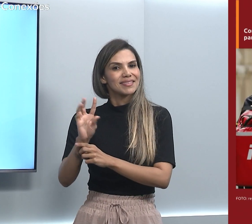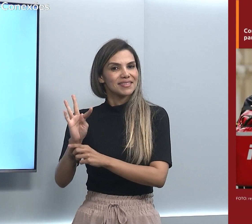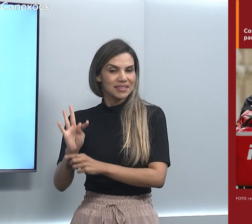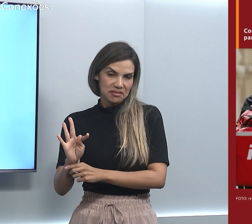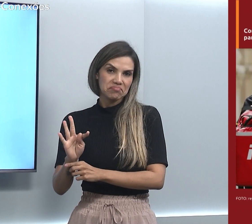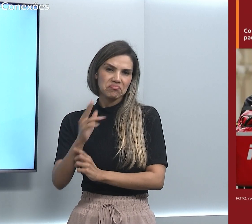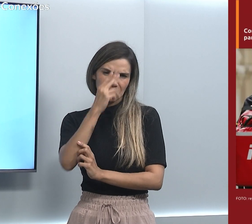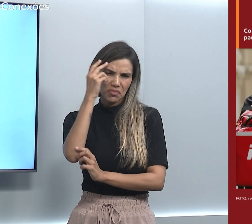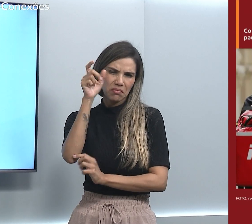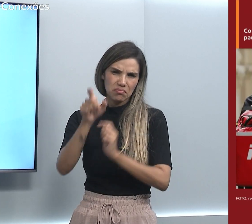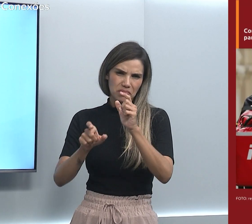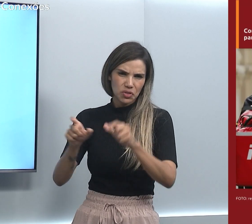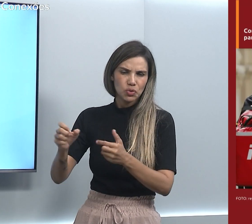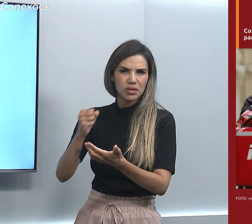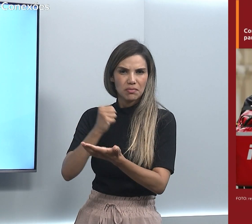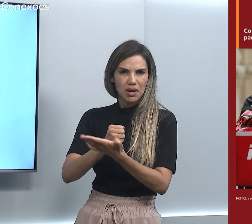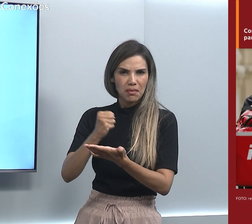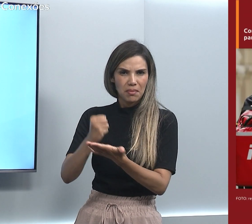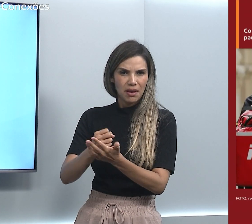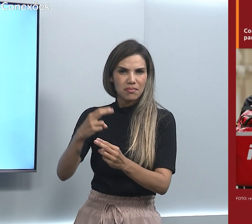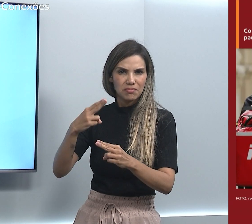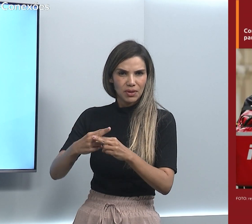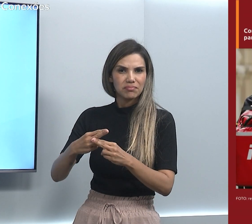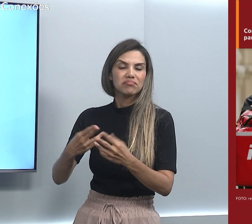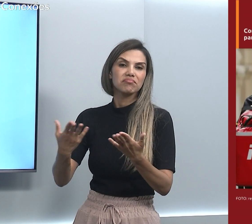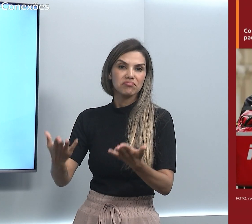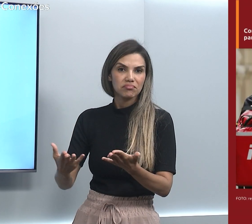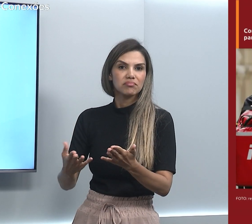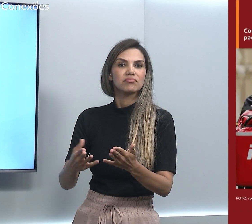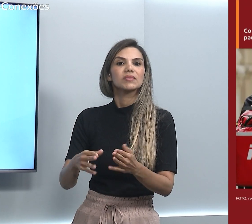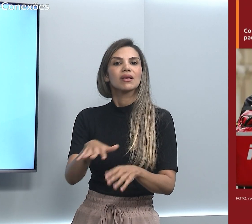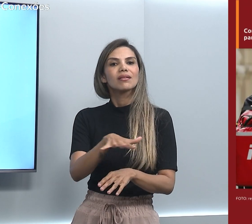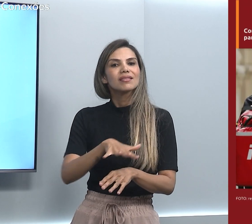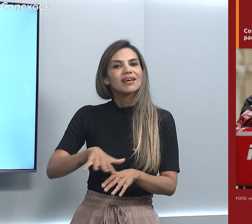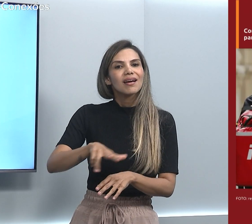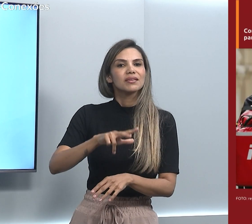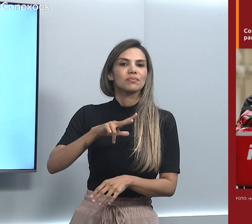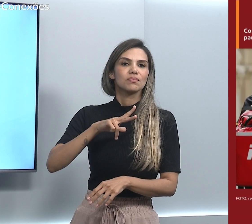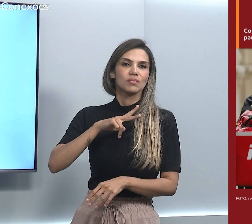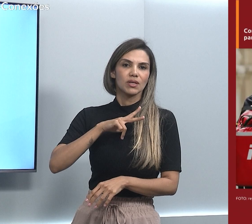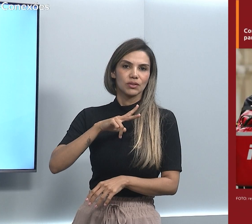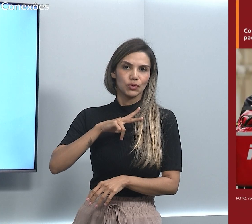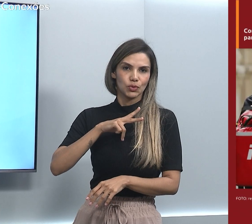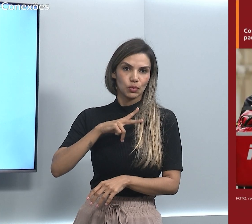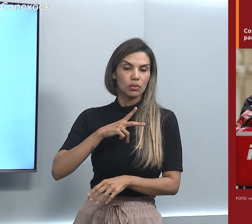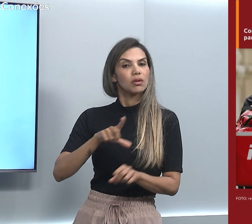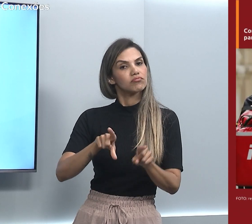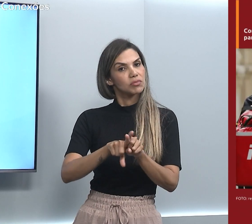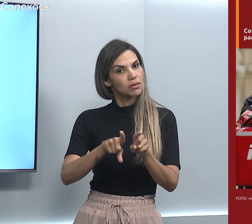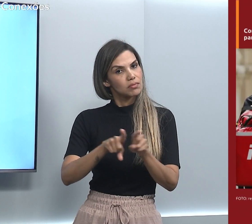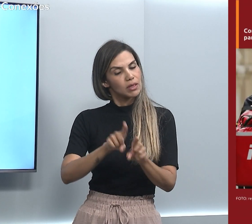ou seja, para pessoas que têm carteira assinada, para trabalhadores do setor privado